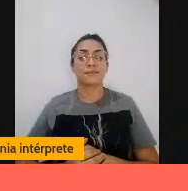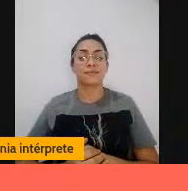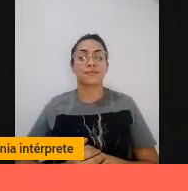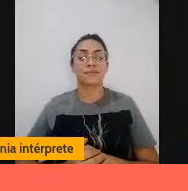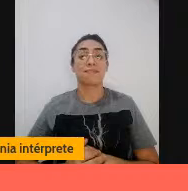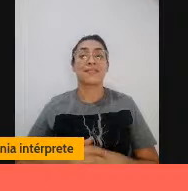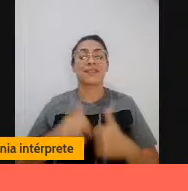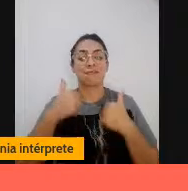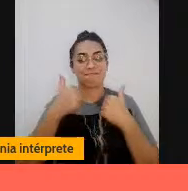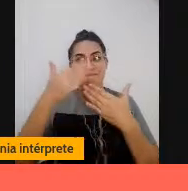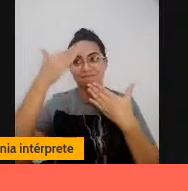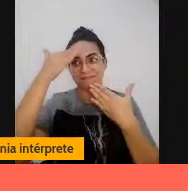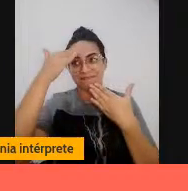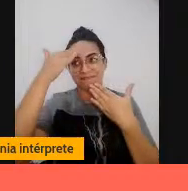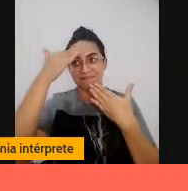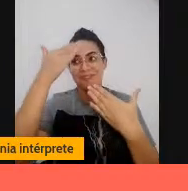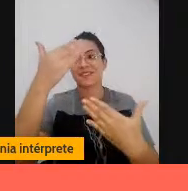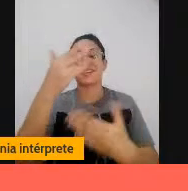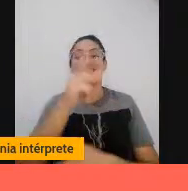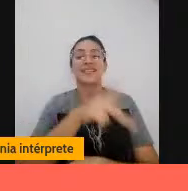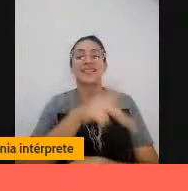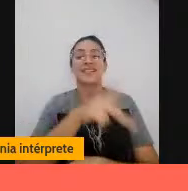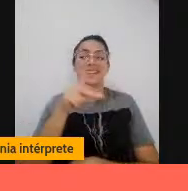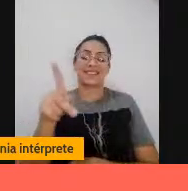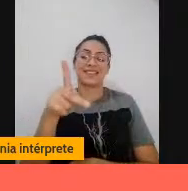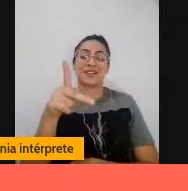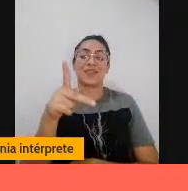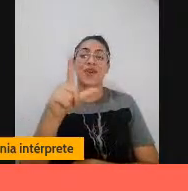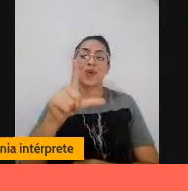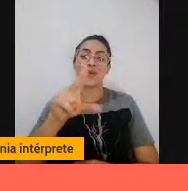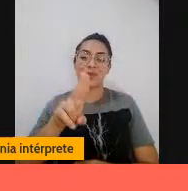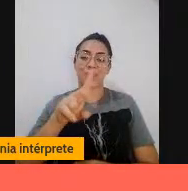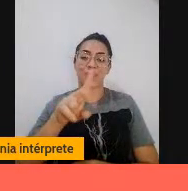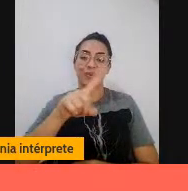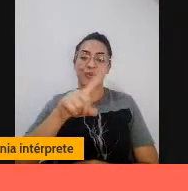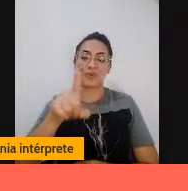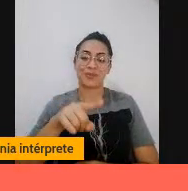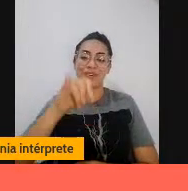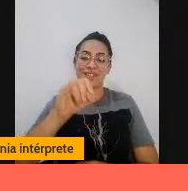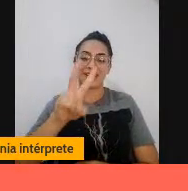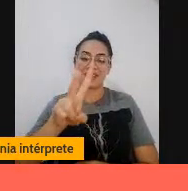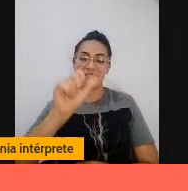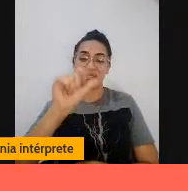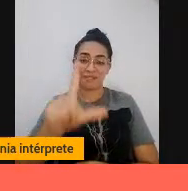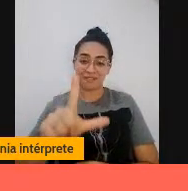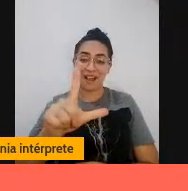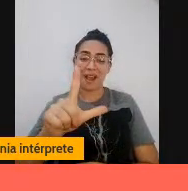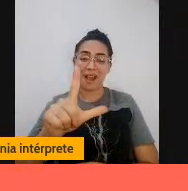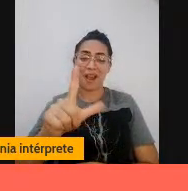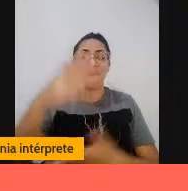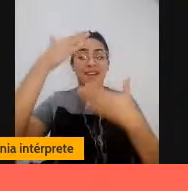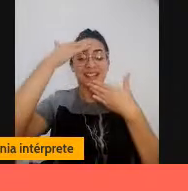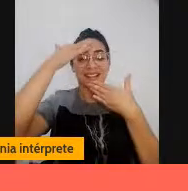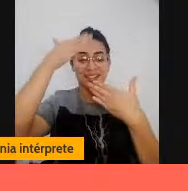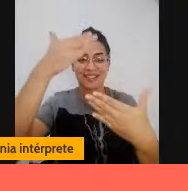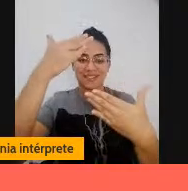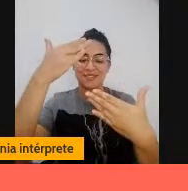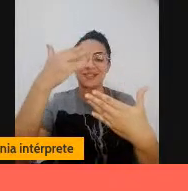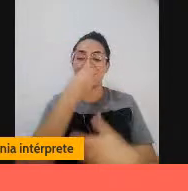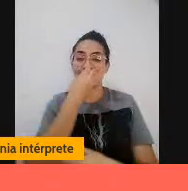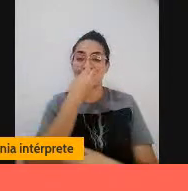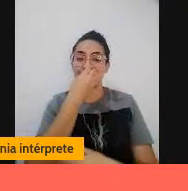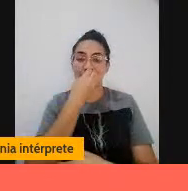Gratidão, professor. Professor Luzival, muita gratidão, muita generosidade dessa equipe aí, Dani